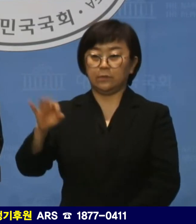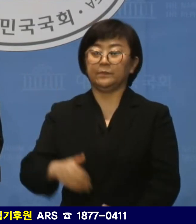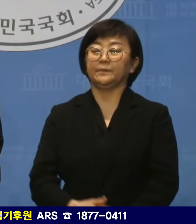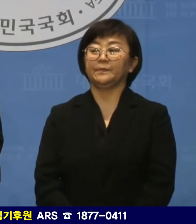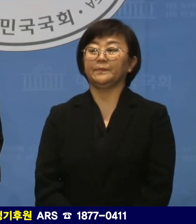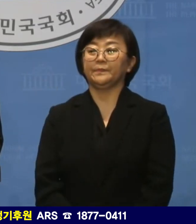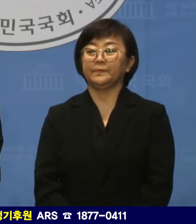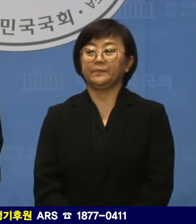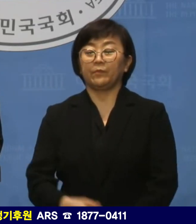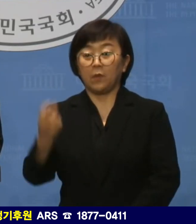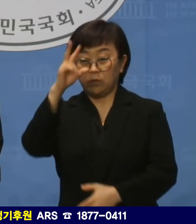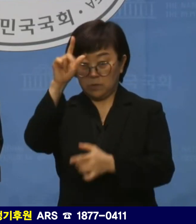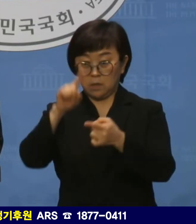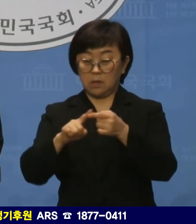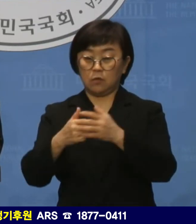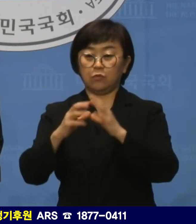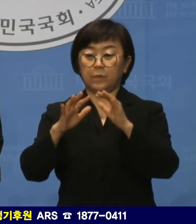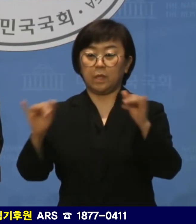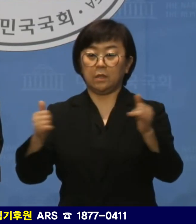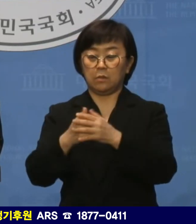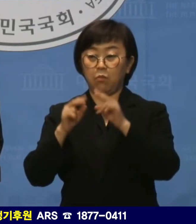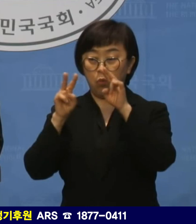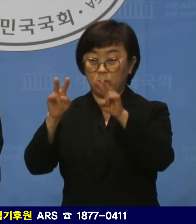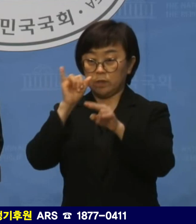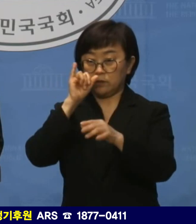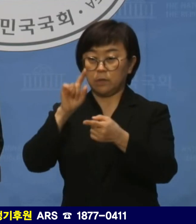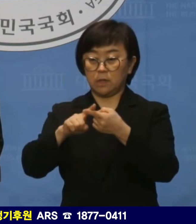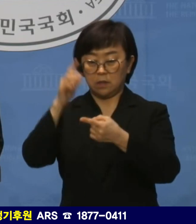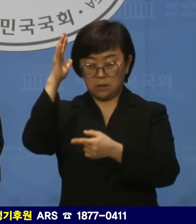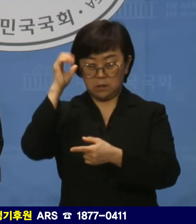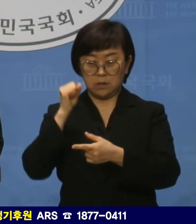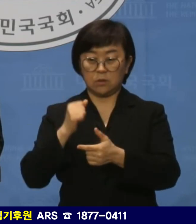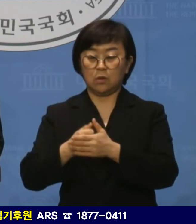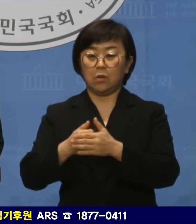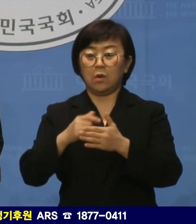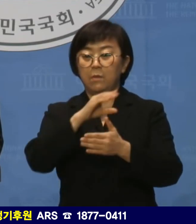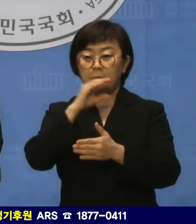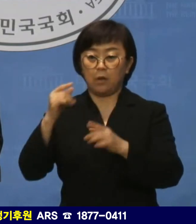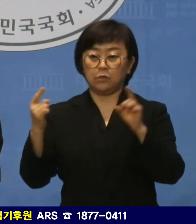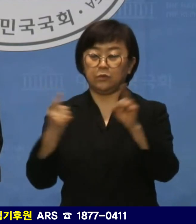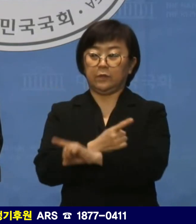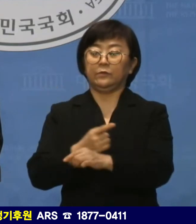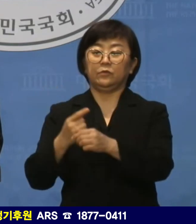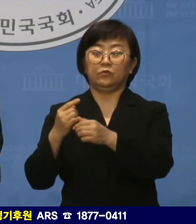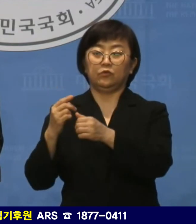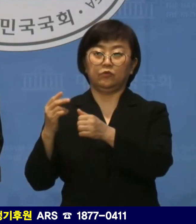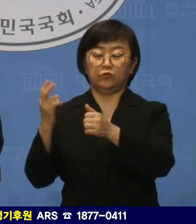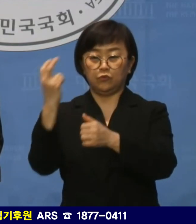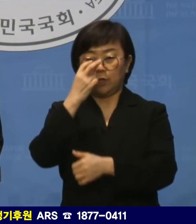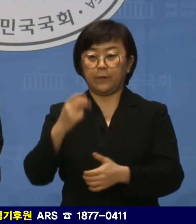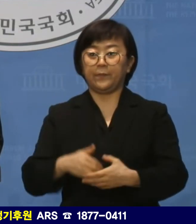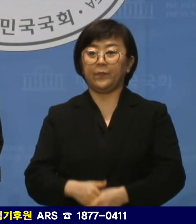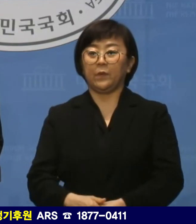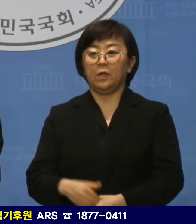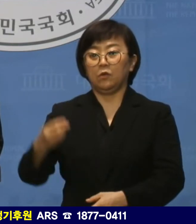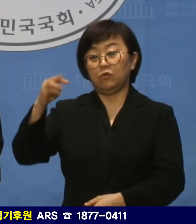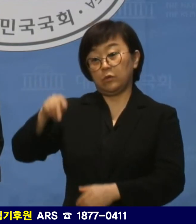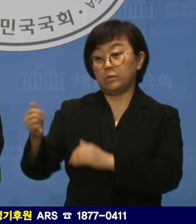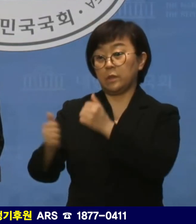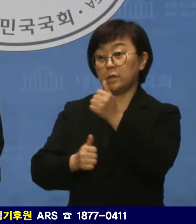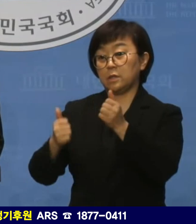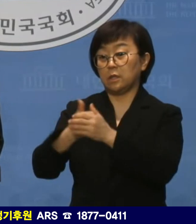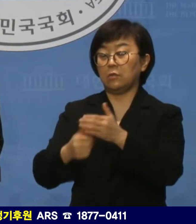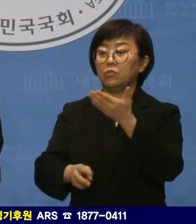것입니다. 검찰은 국민께서 지켜보고 있음을 명심하고 똑바로 수사하십시오. 아울러 류일임